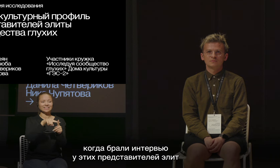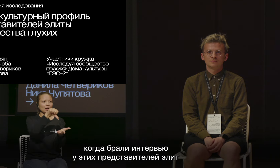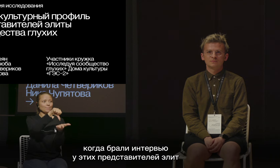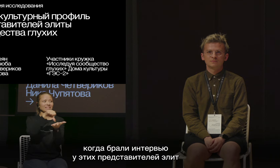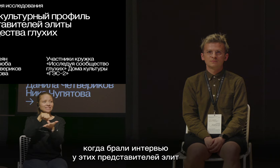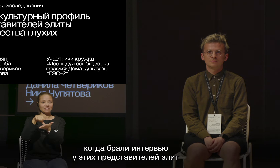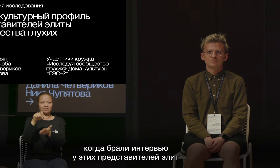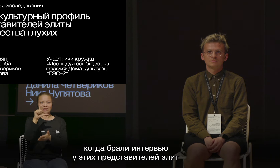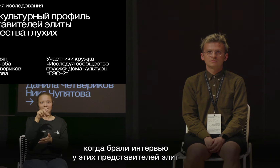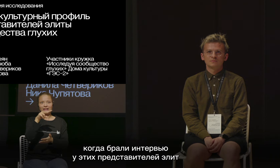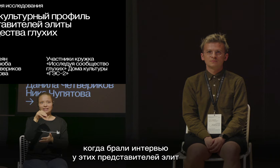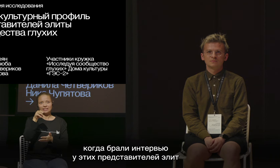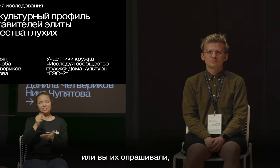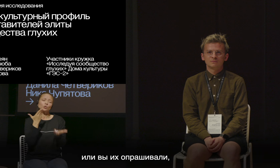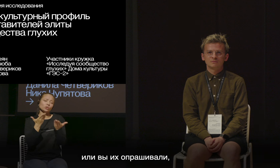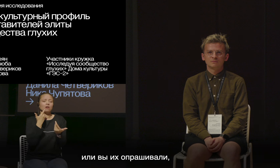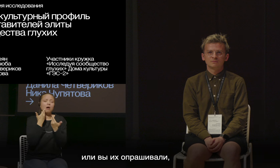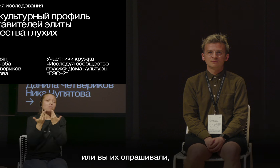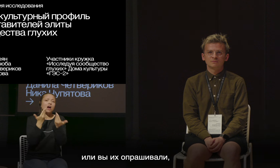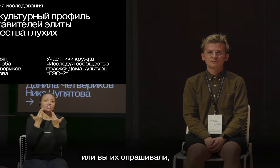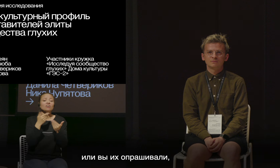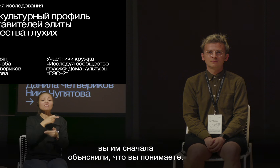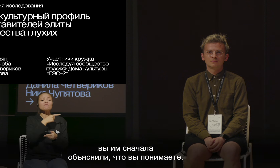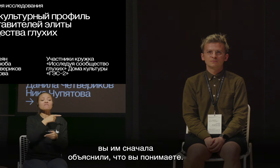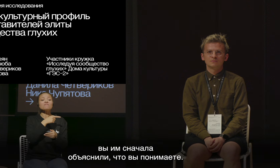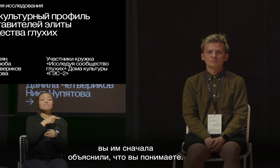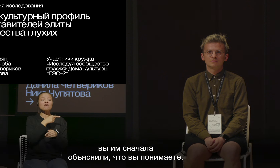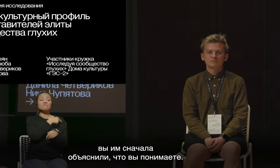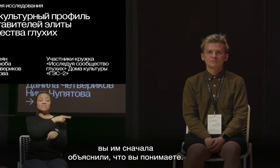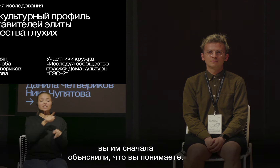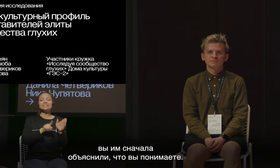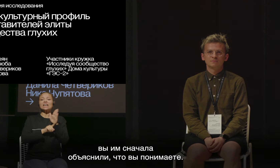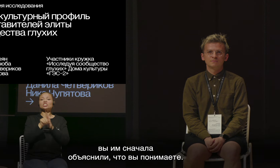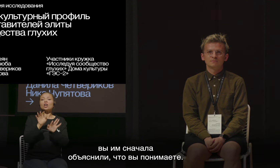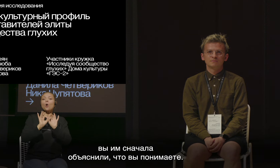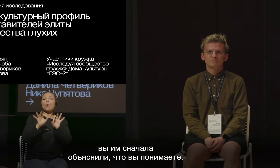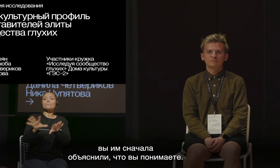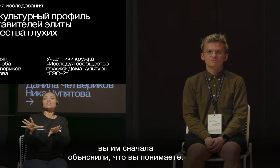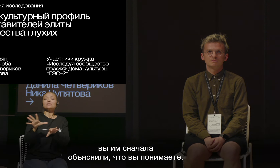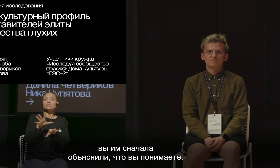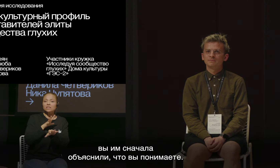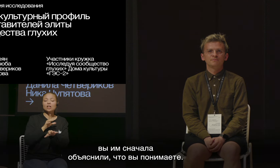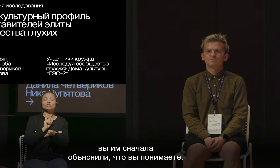элит, или вы их опрашивали, вы им сначала объяснили, что вы понимаете.